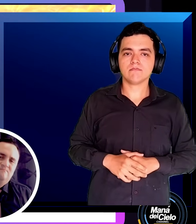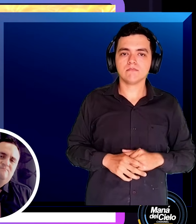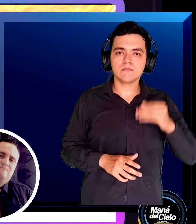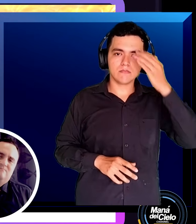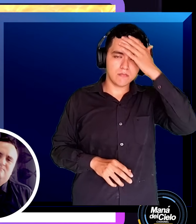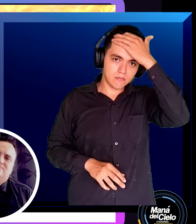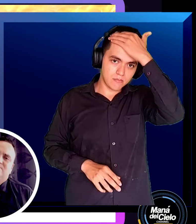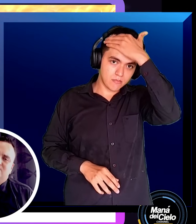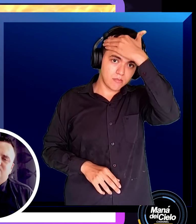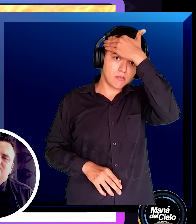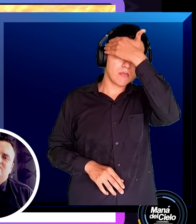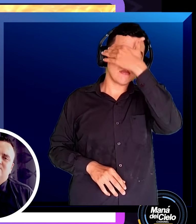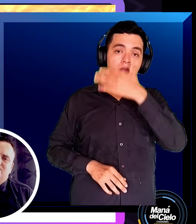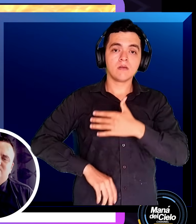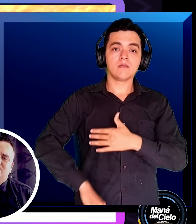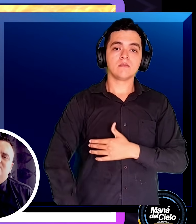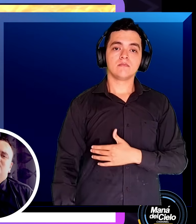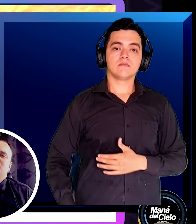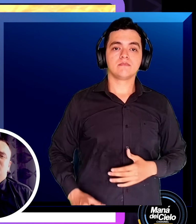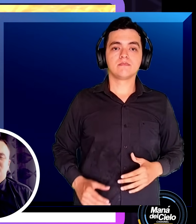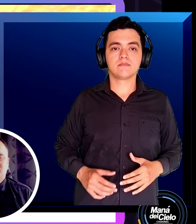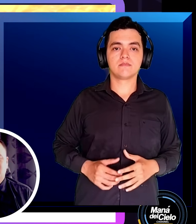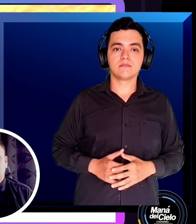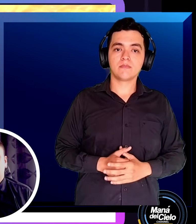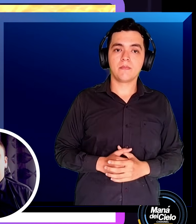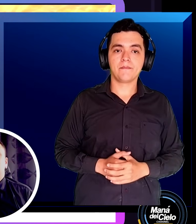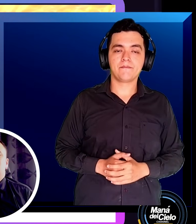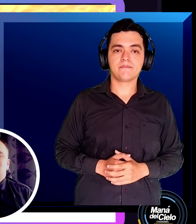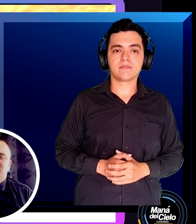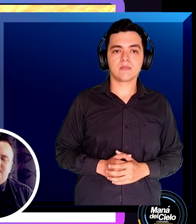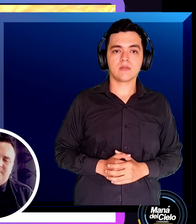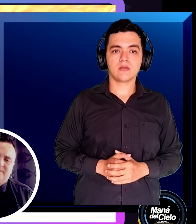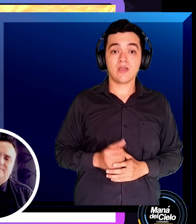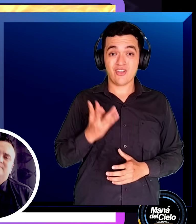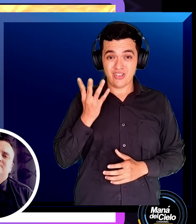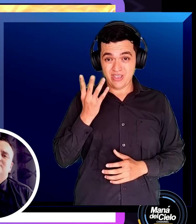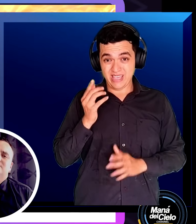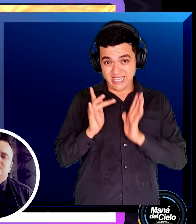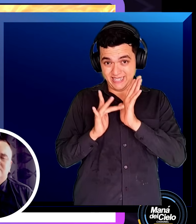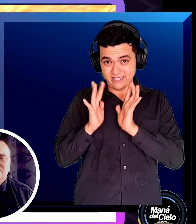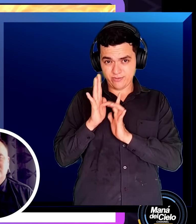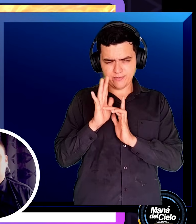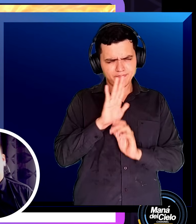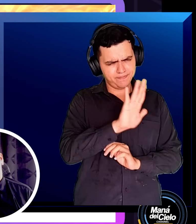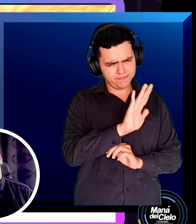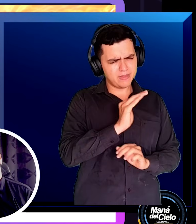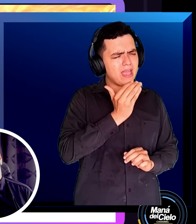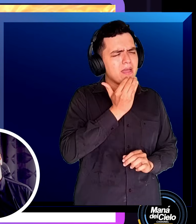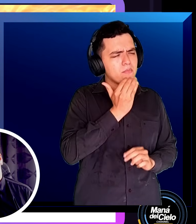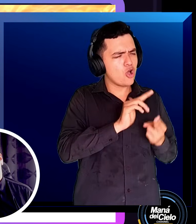Lo que pasa, mis hermanos, es que en ese momento Jesús estaba con ellos.